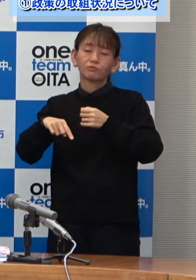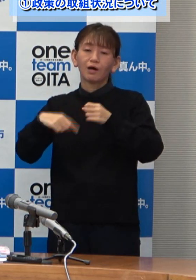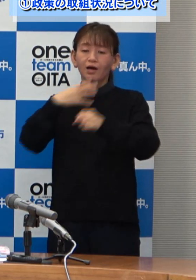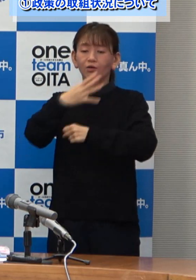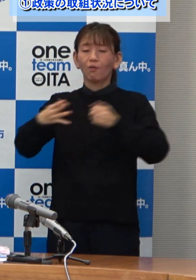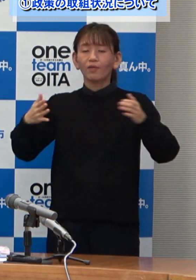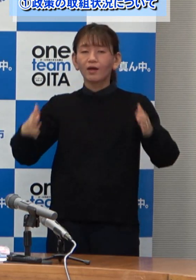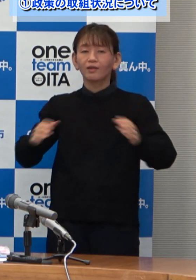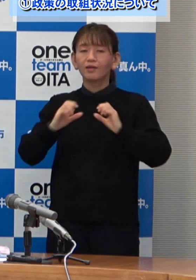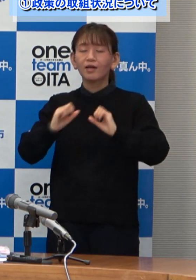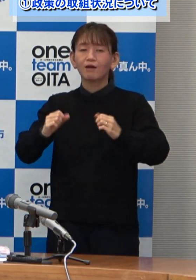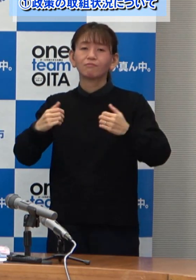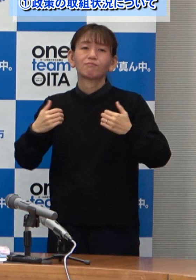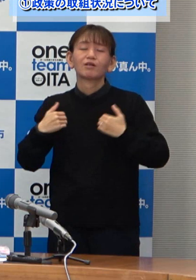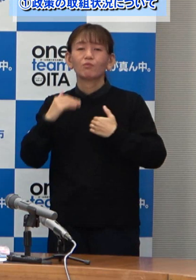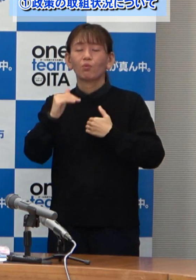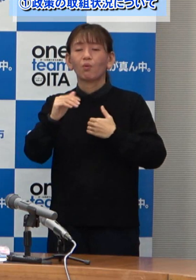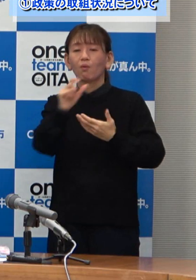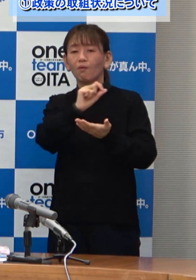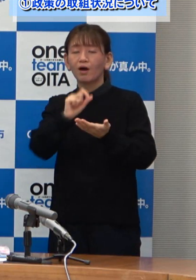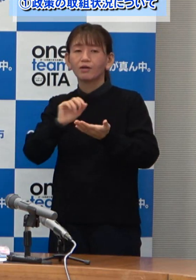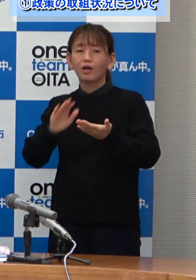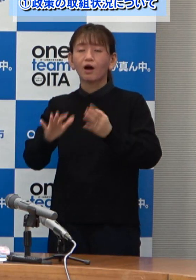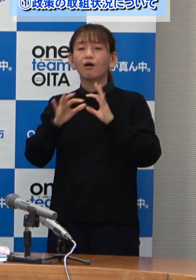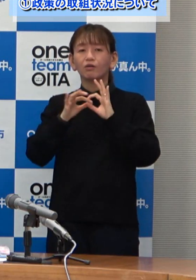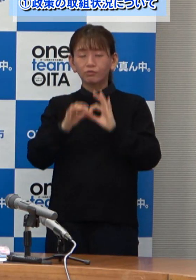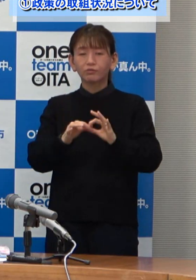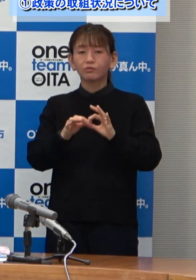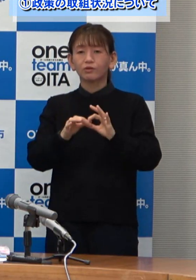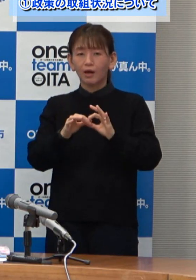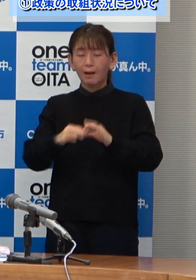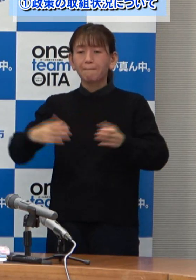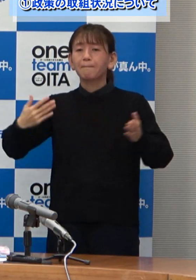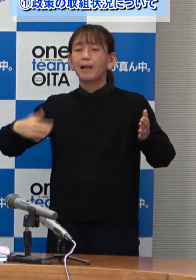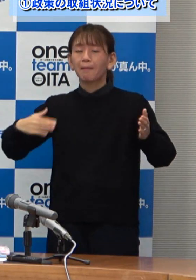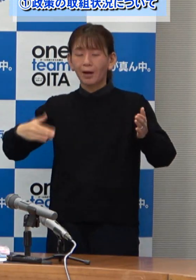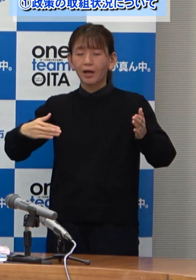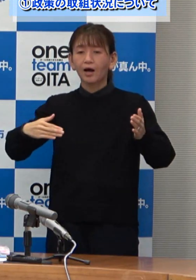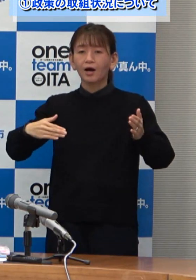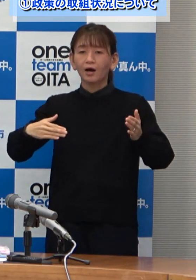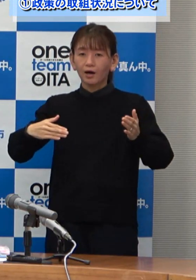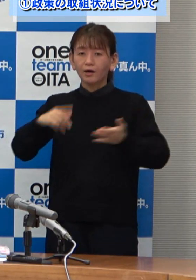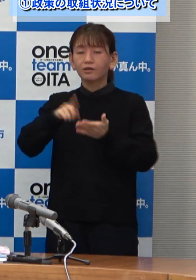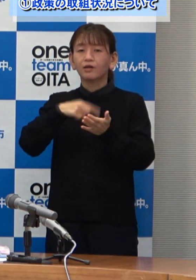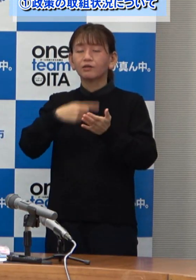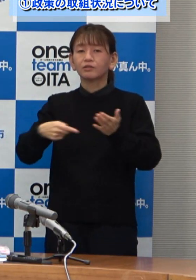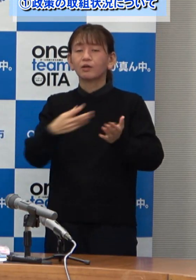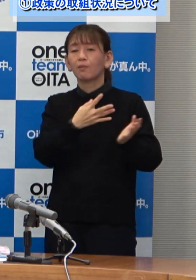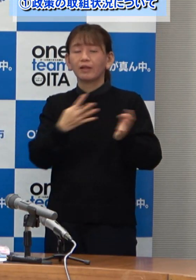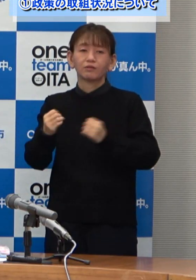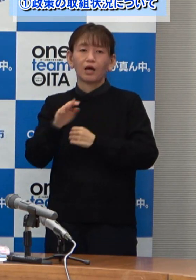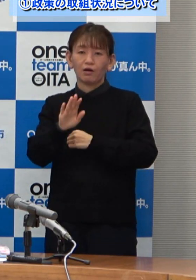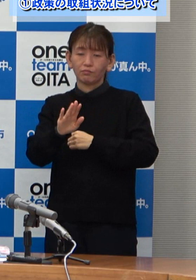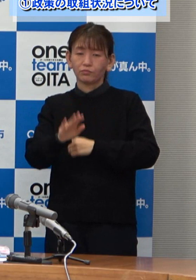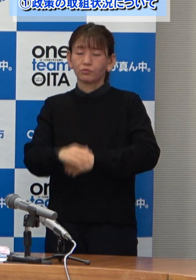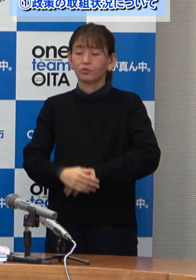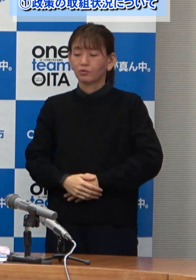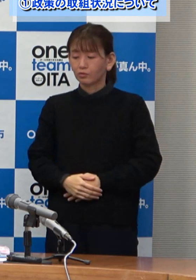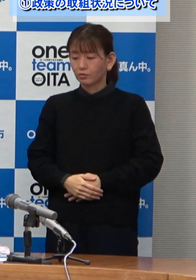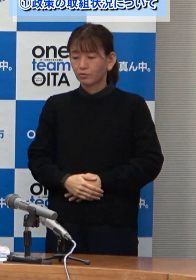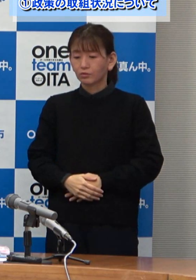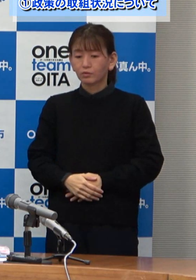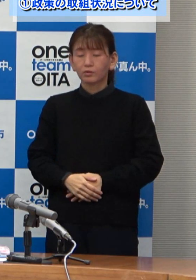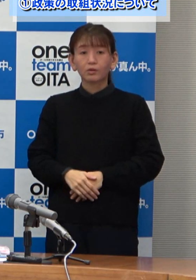書いておりますのでもちろんまだまだ検討が必要なものもありますけれども今日お手元の資料1はですね